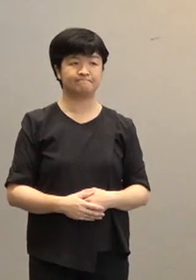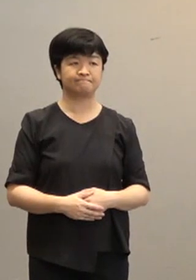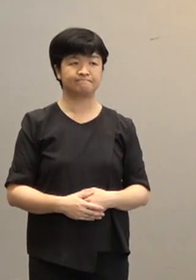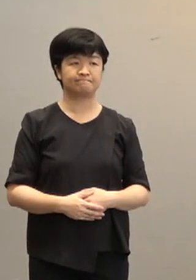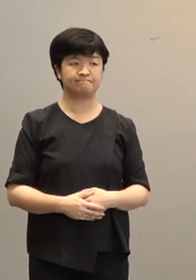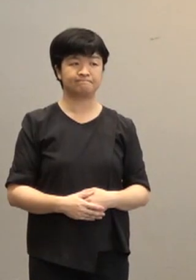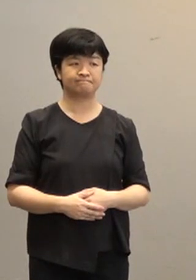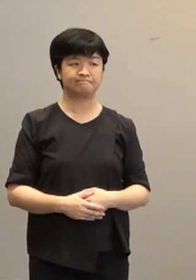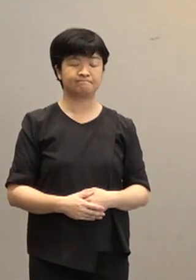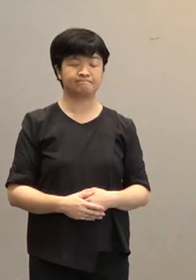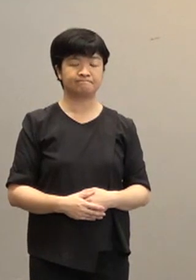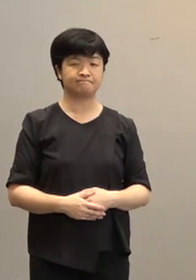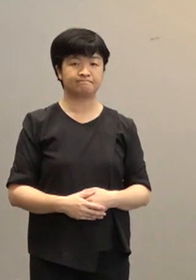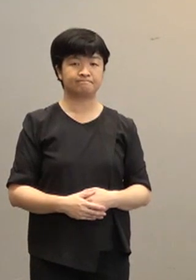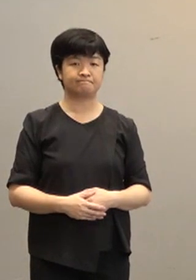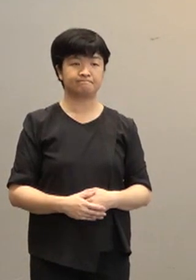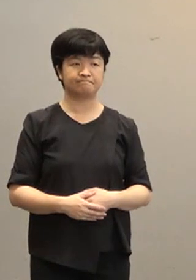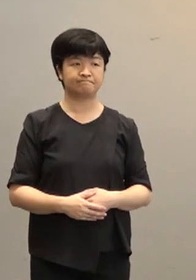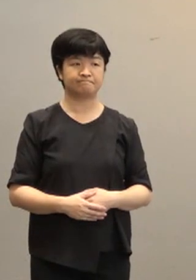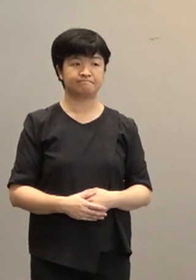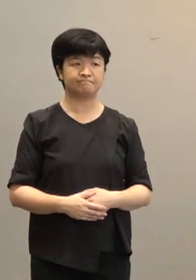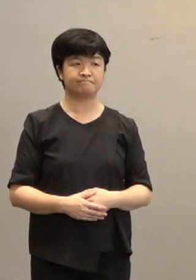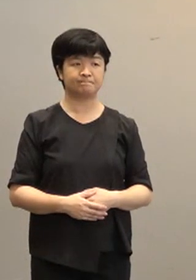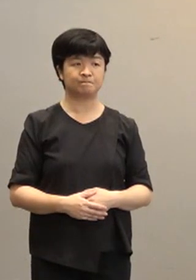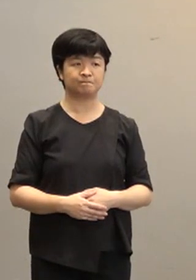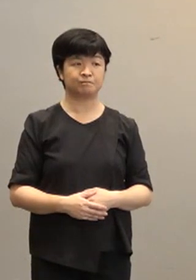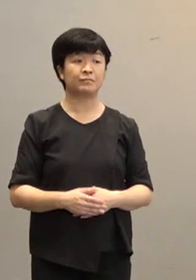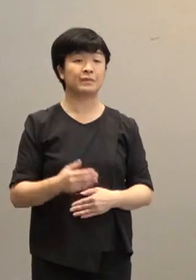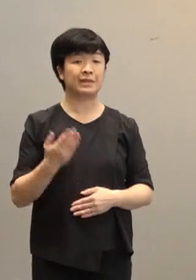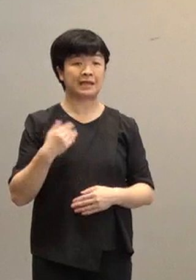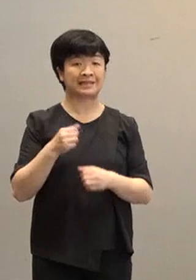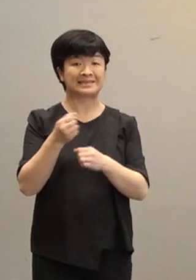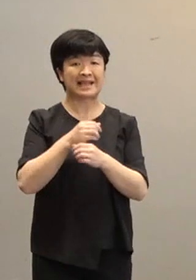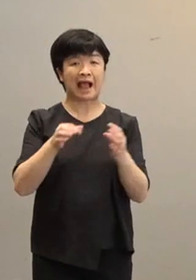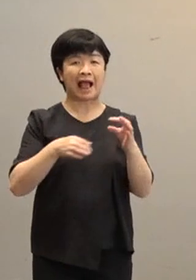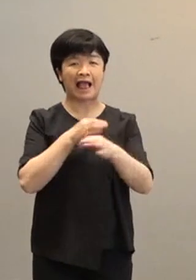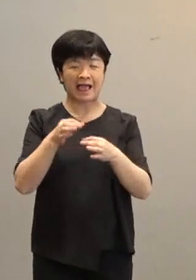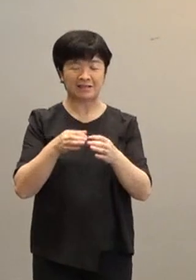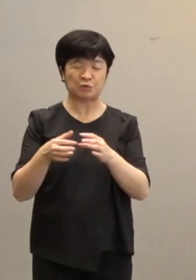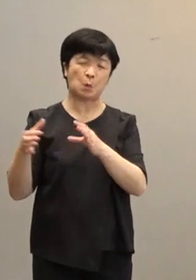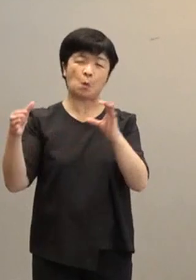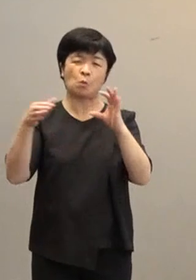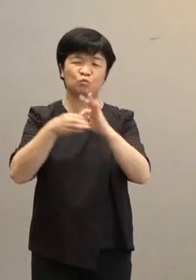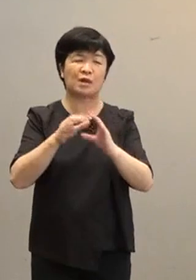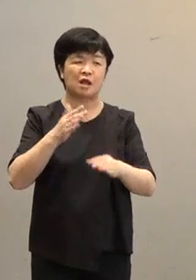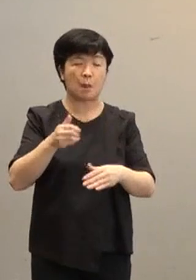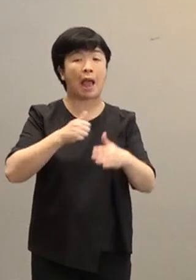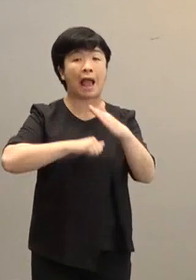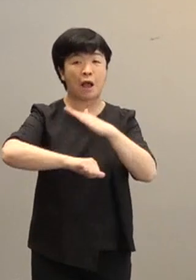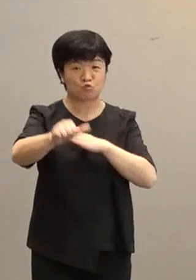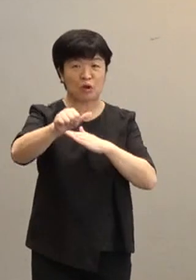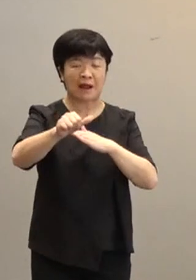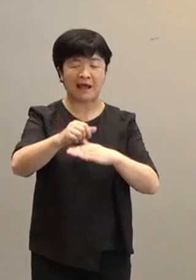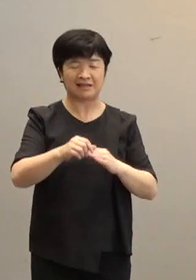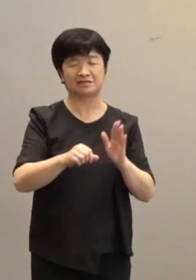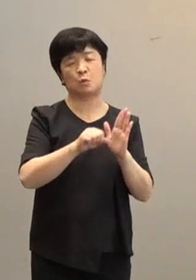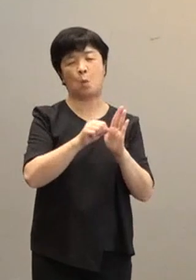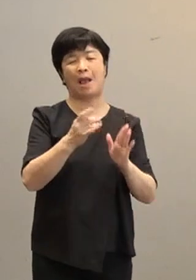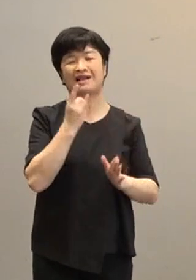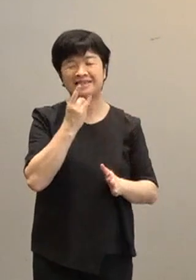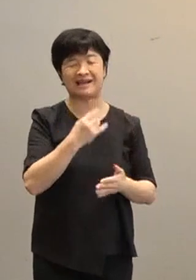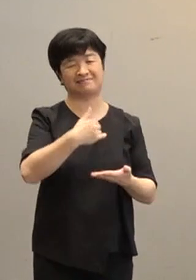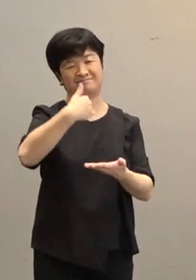NHK の坂本と申します。あの先ほどの産経新聞さんの質問に関連してなんですけれども、その赤ラインの効果を期待するという話がありました